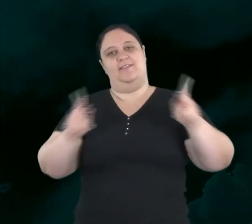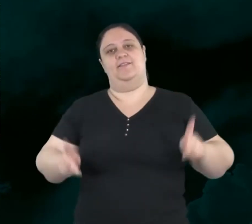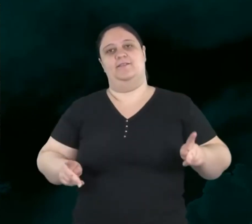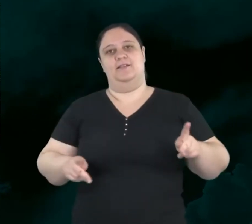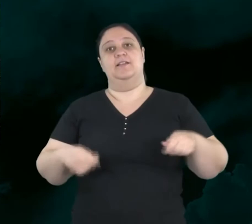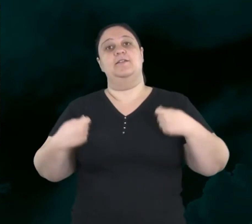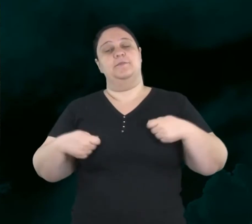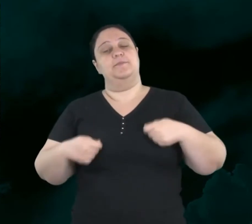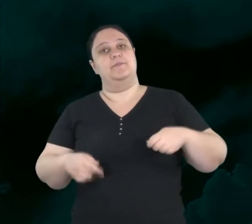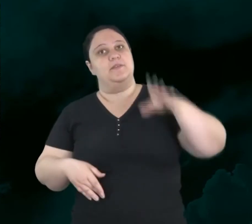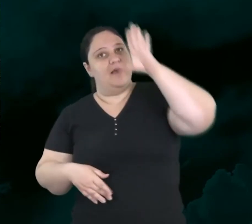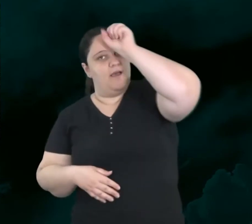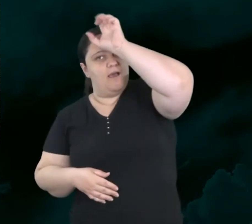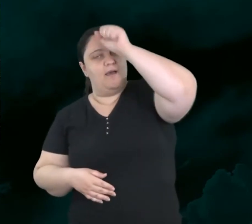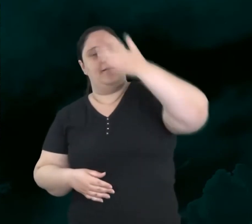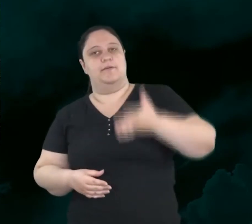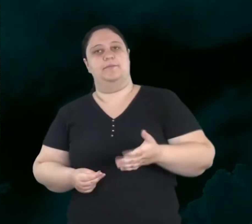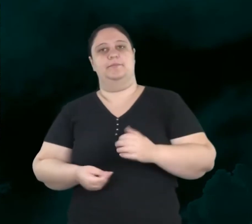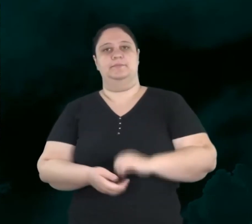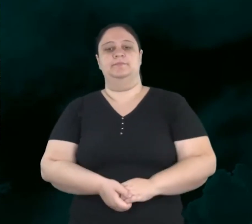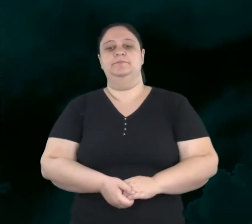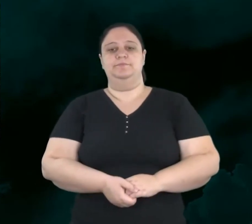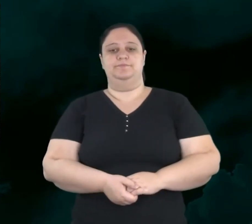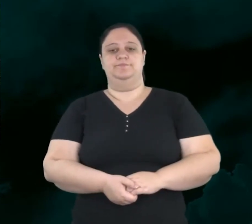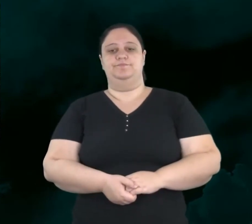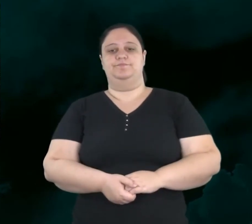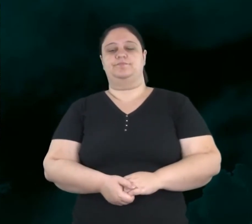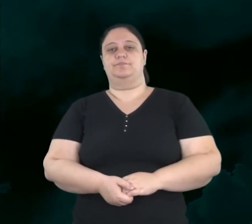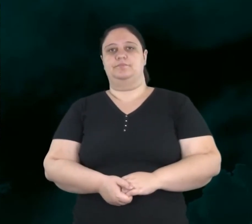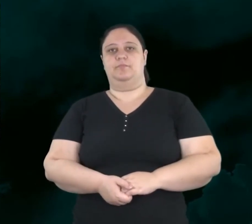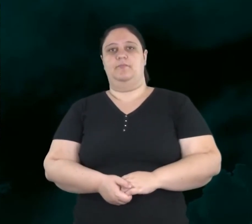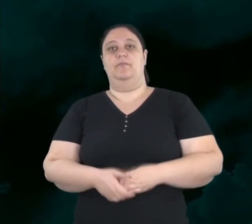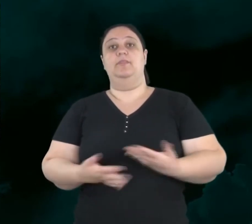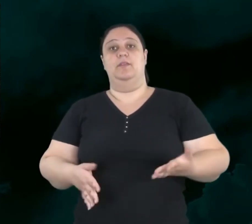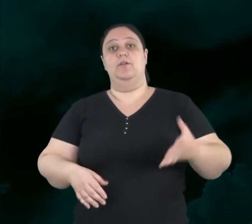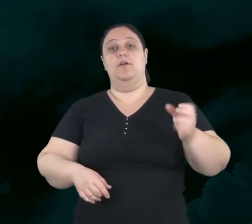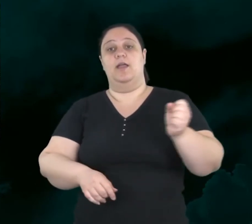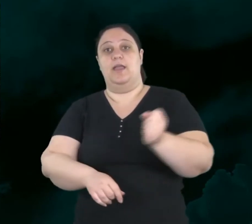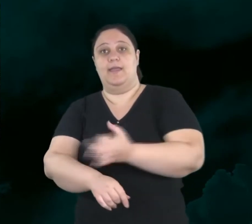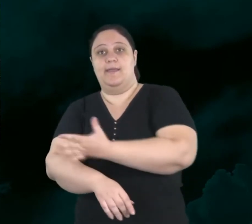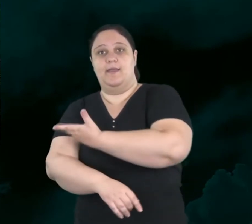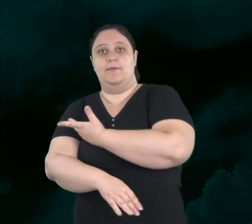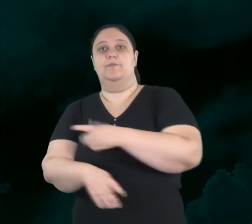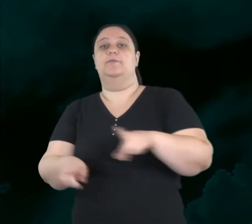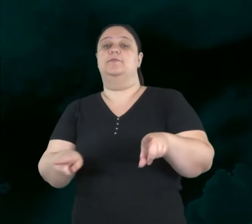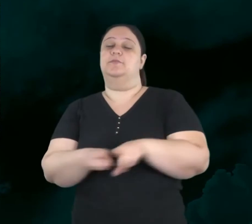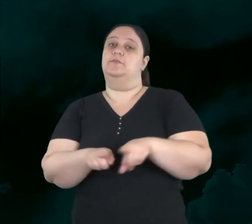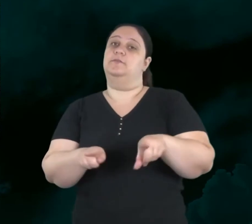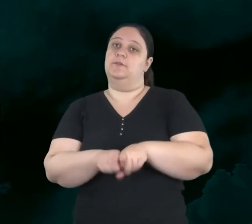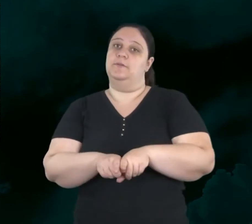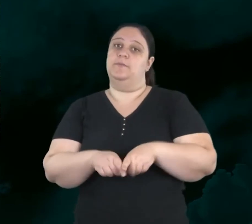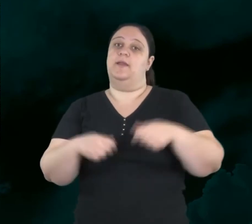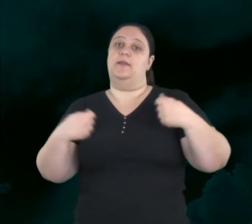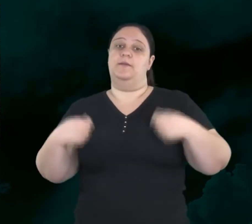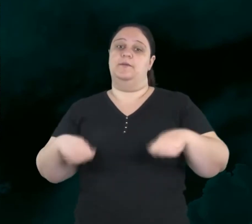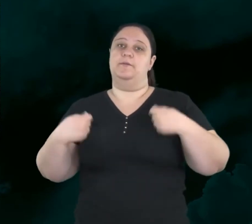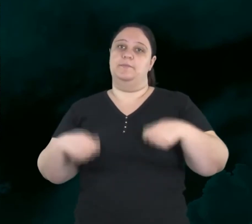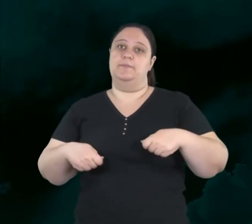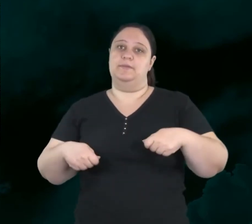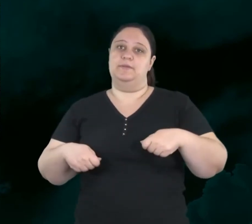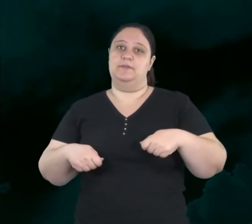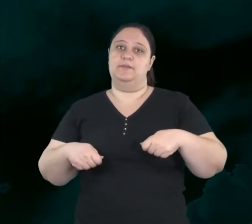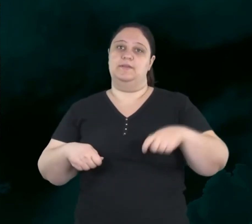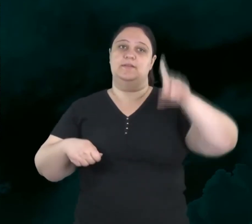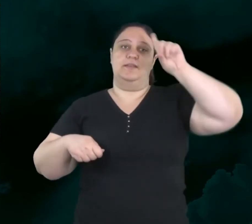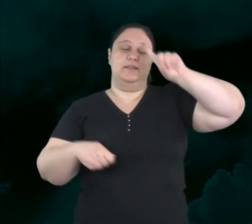e a nossa mente no Espírito. E a nossa emoção deve amar com o amor de Deus. Isto